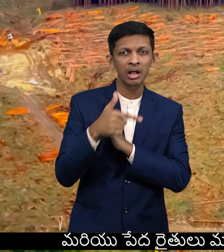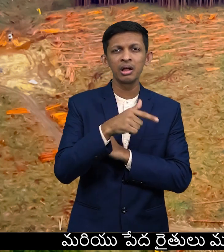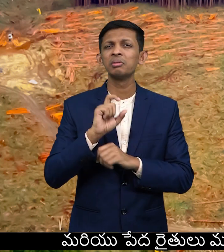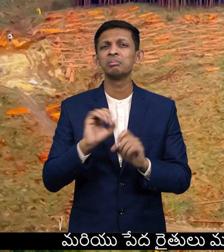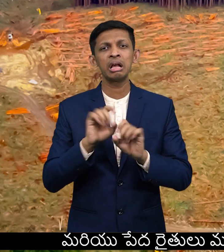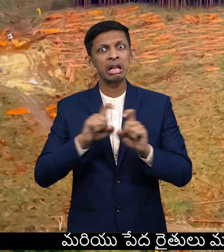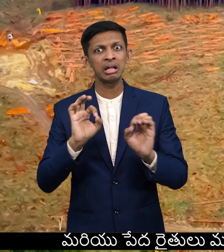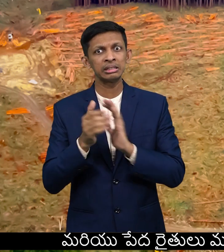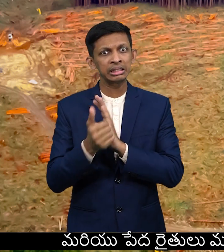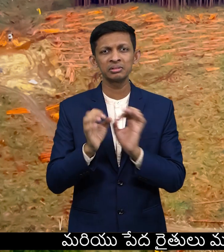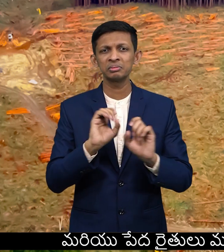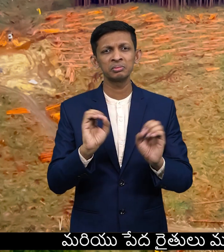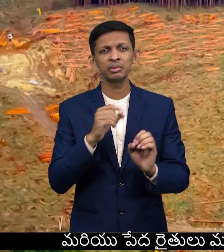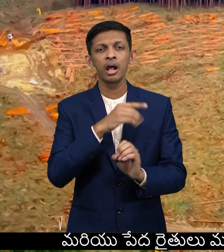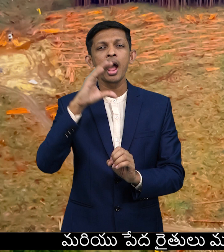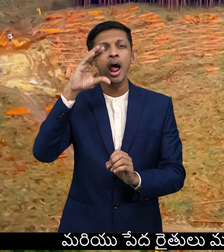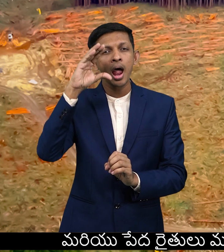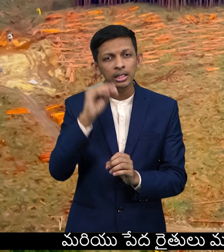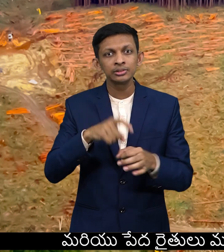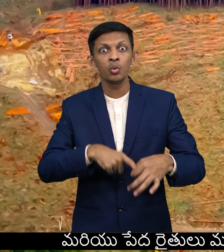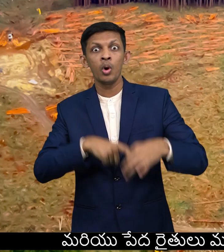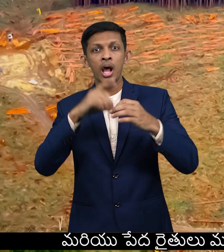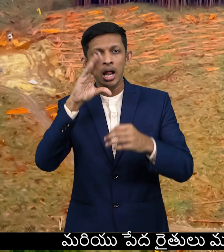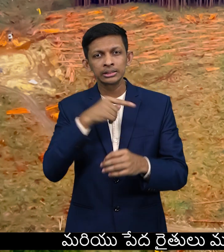గిరిజనుల జీవన నాణ్యతను తగ్గిస్తుంది.